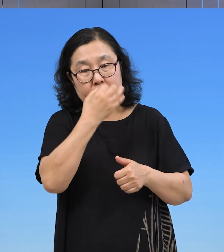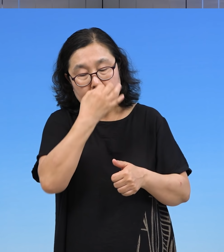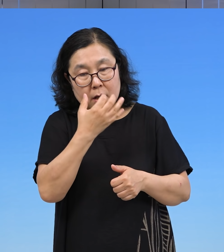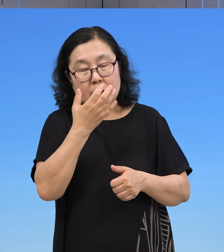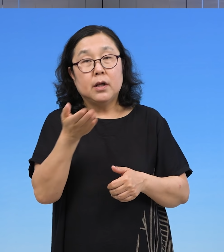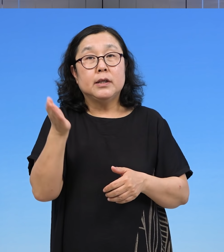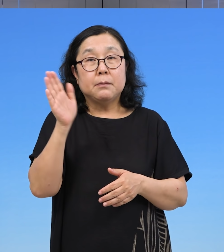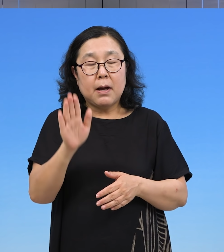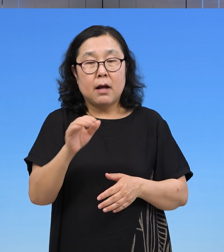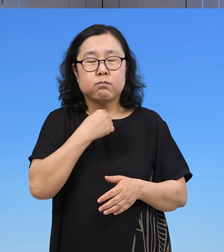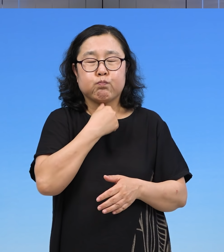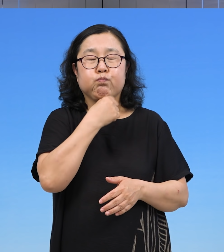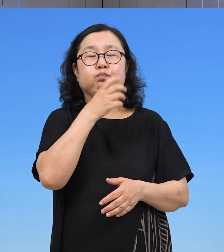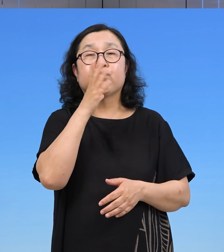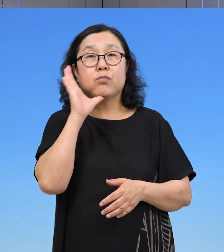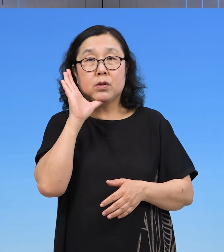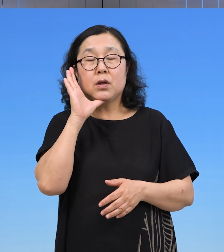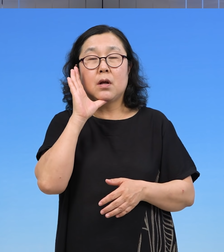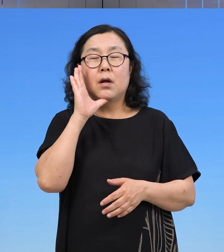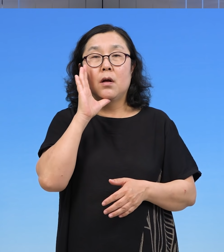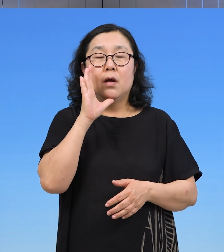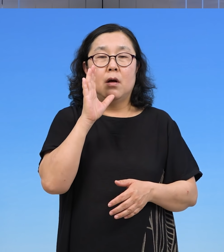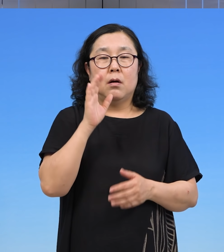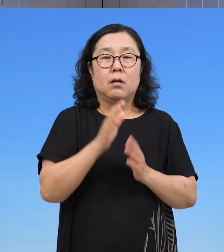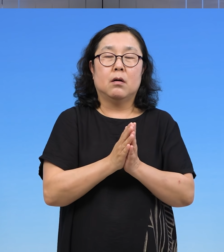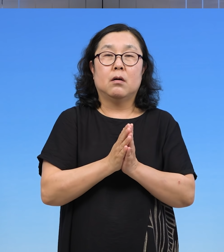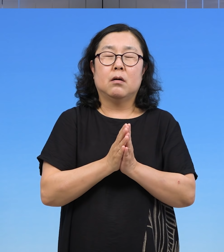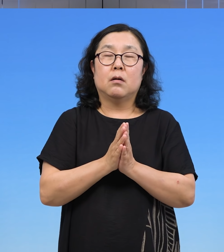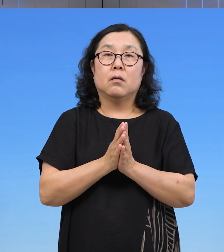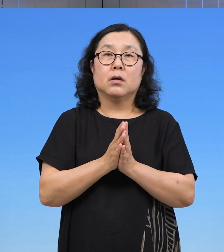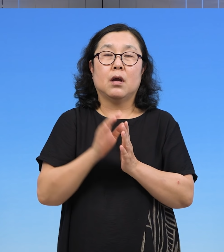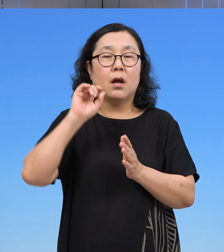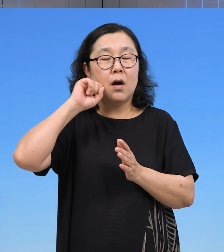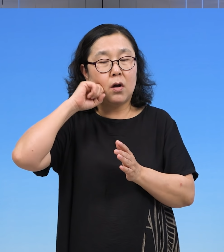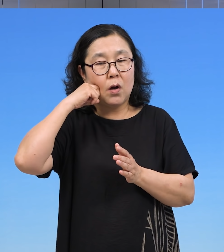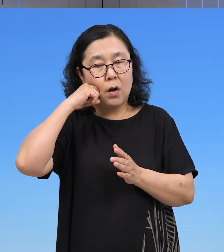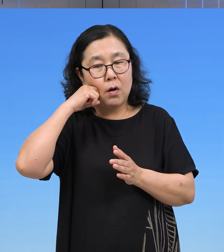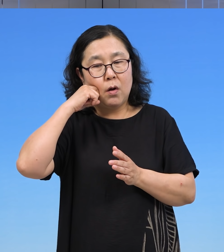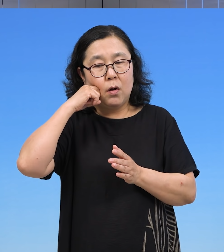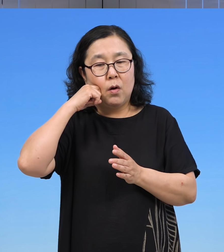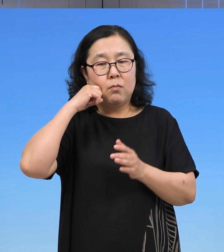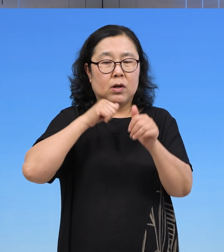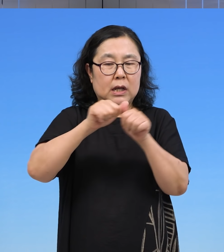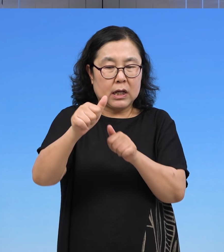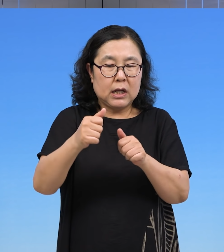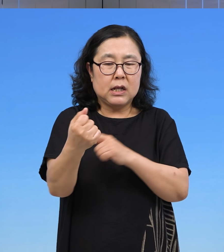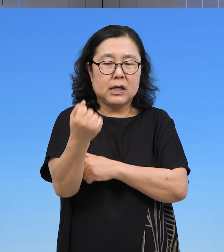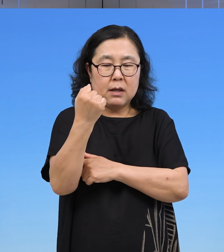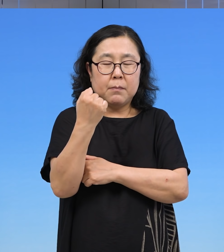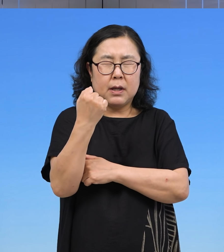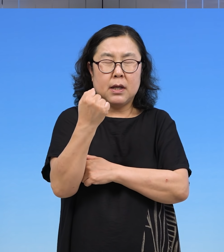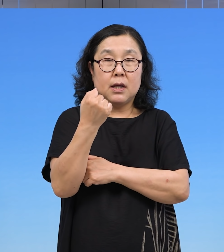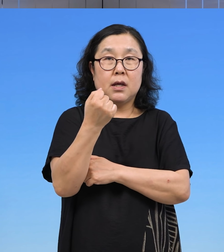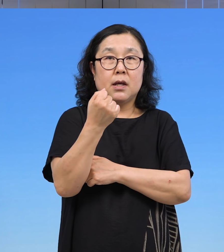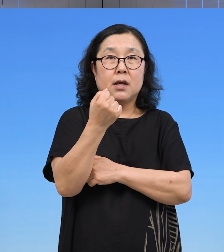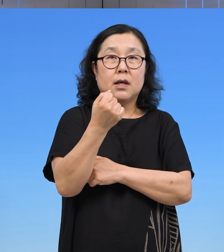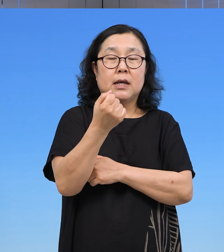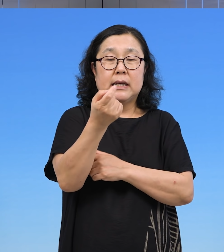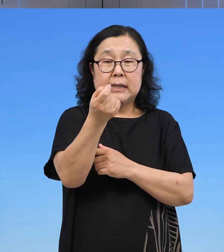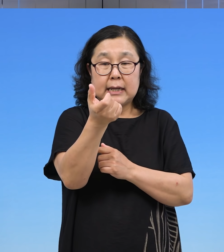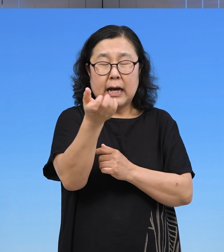들어갈수록 자신감이 없어지고 나이가 들어갈수록 그런 열정이 사라진다 할지라도 내가 겪는 시험이 어렵고 힘겨워도